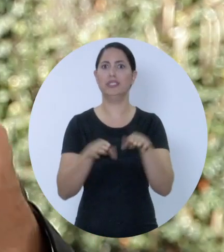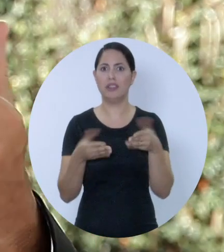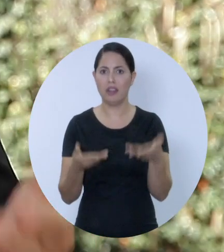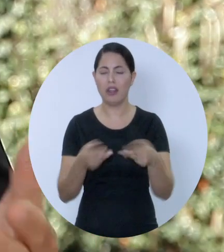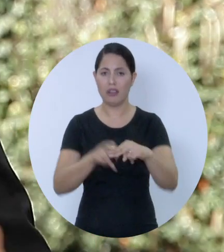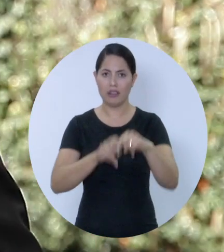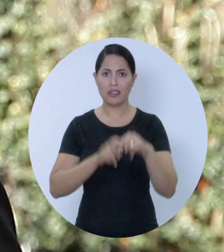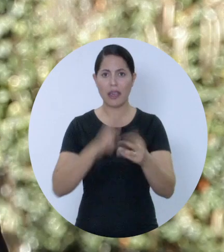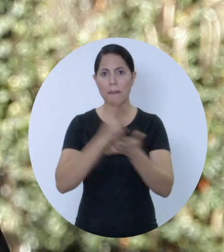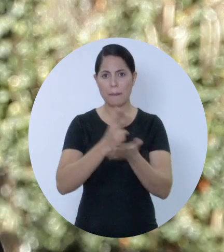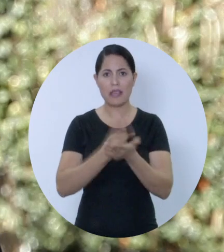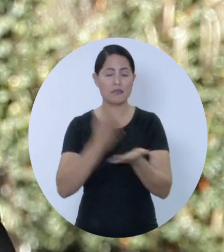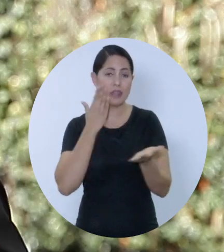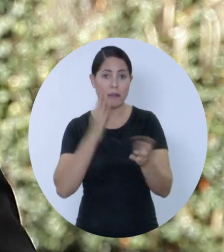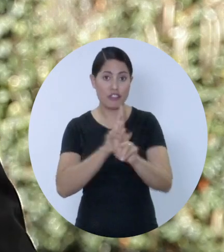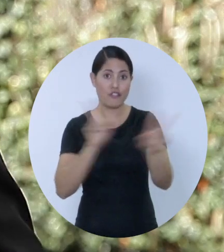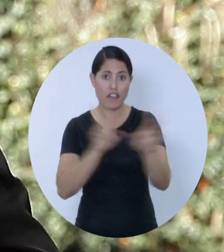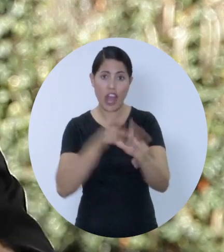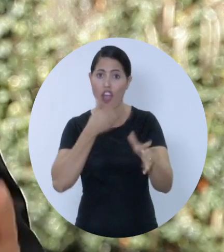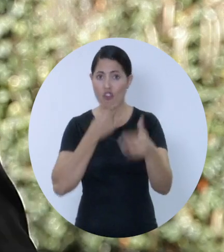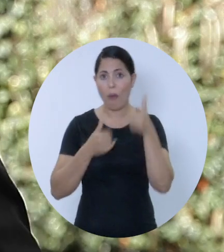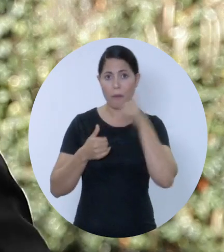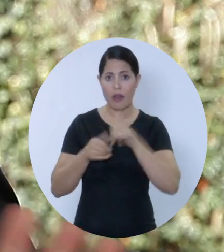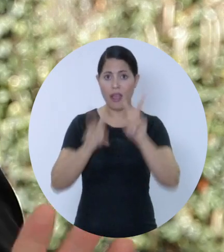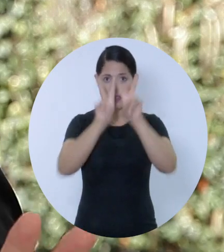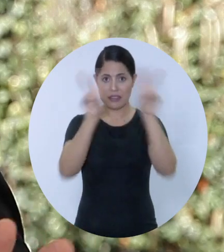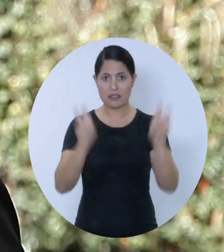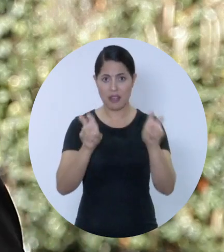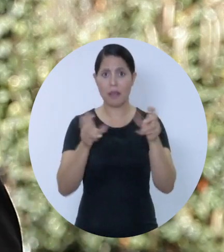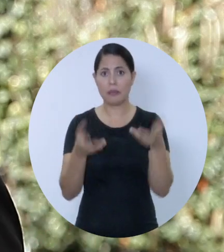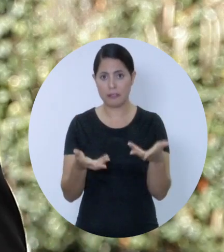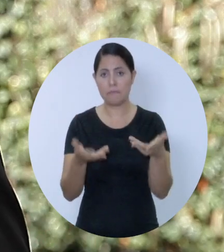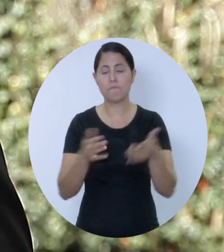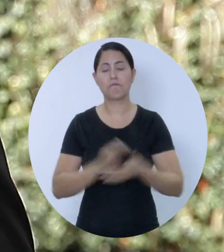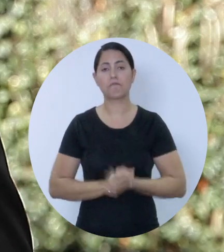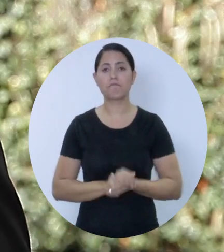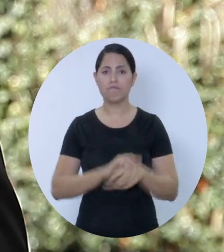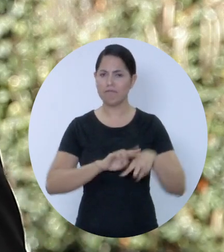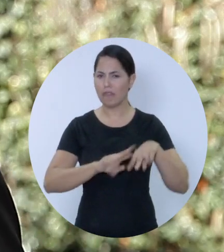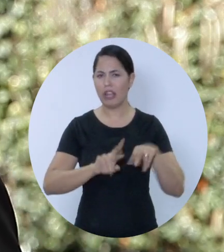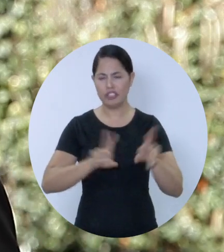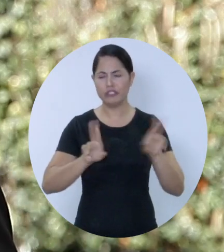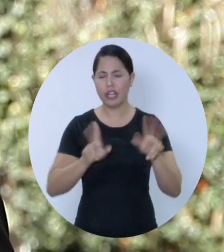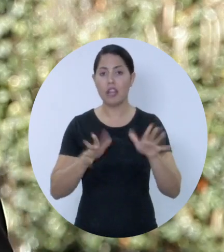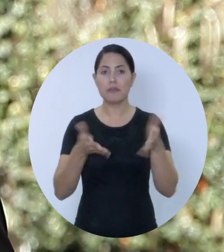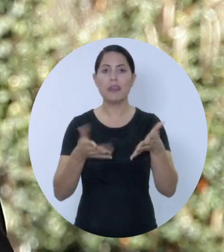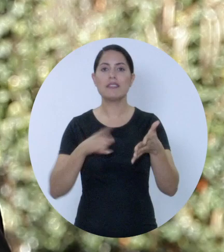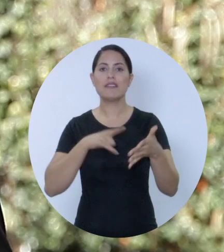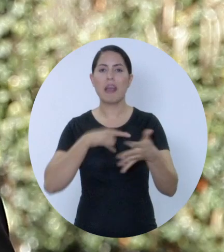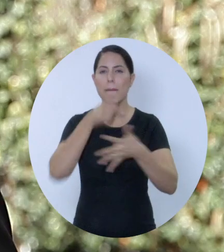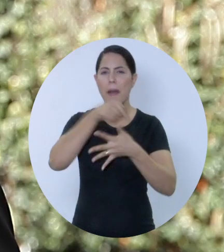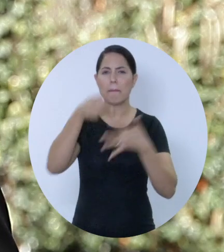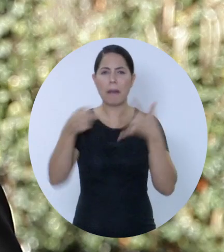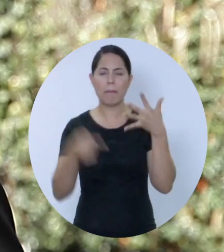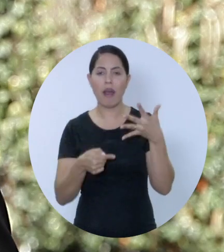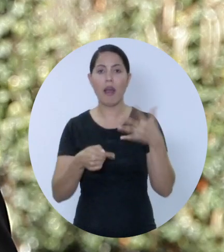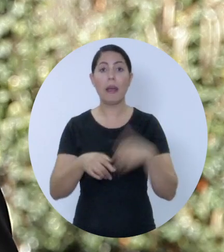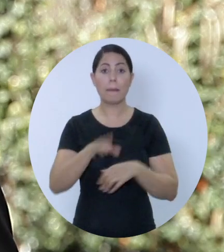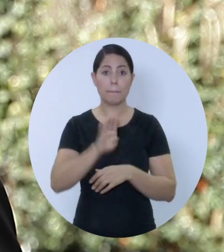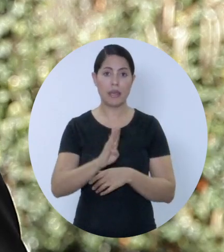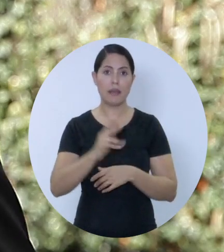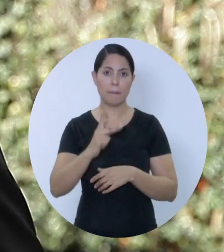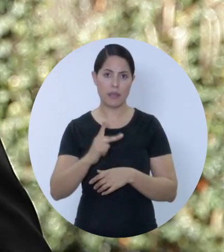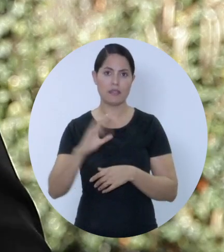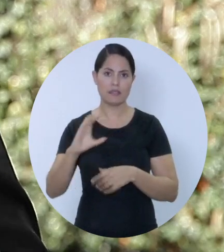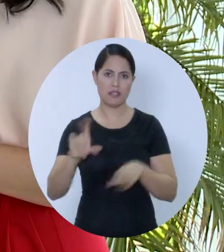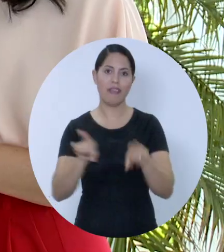mulher na definição desse tempo, por mais que a situação seja absolutamente diferente em relação aos respectivos gêneros. Enfim, uma série de